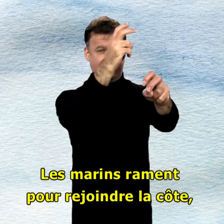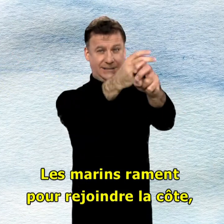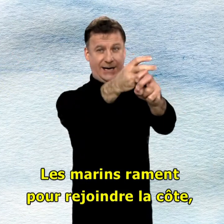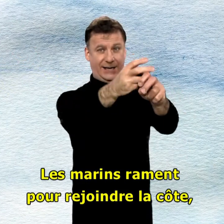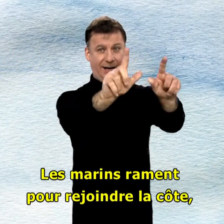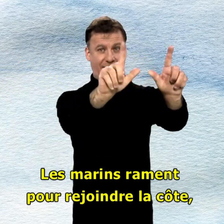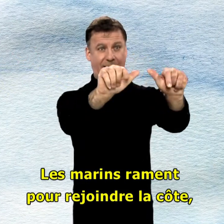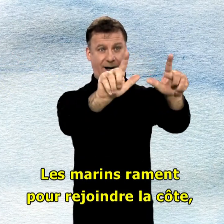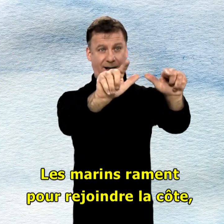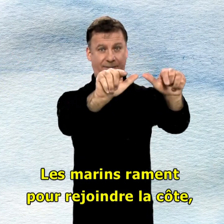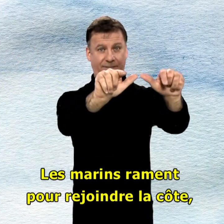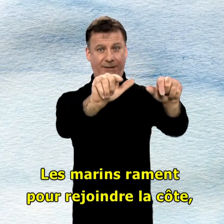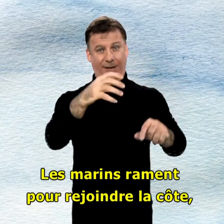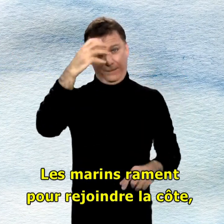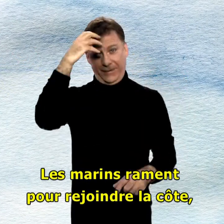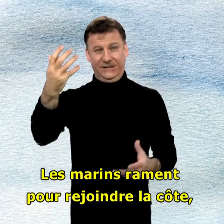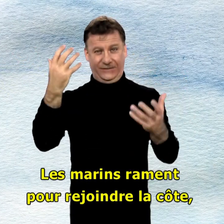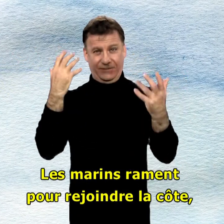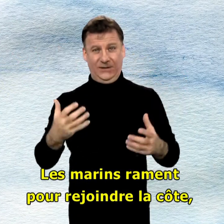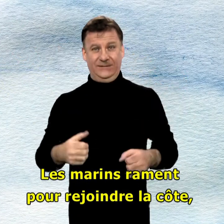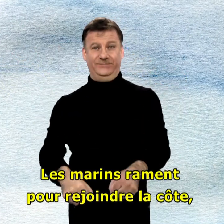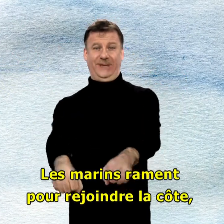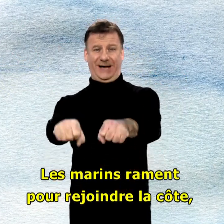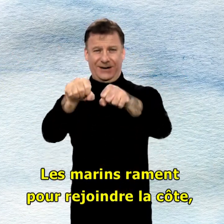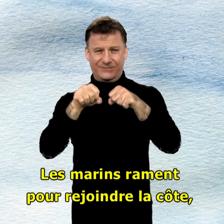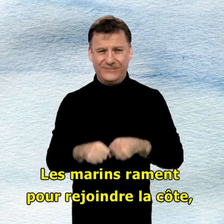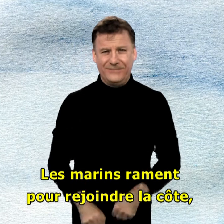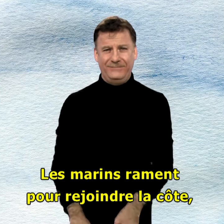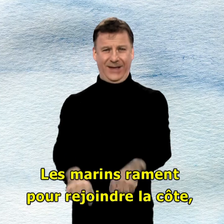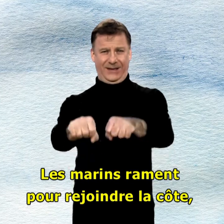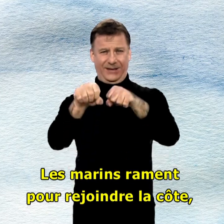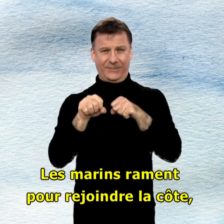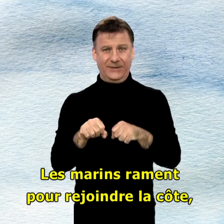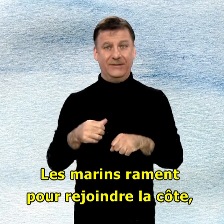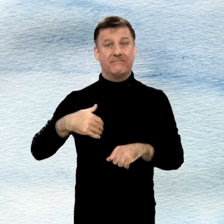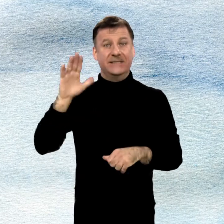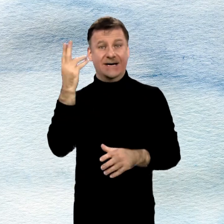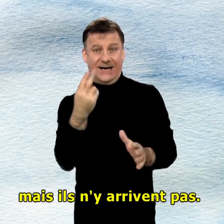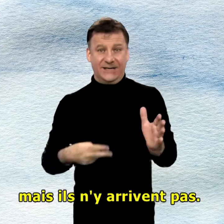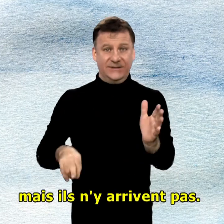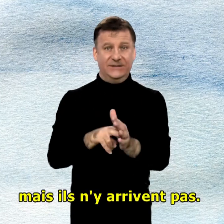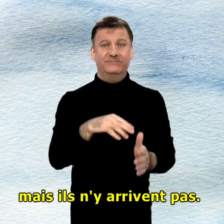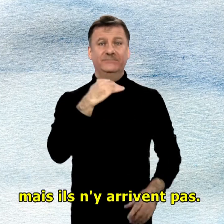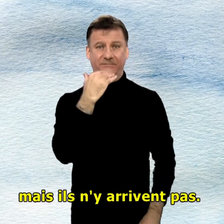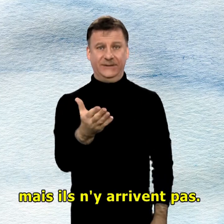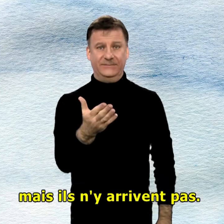Les marins rament pour rejoindre la côte, mais ils n'y arrivent pas.